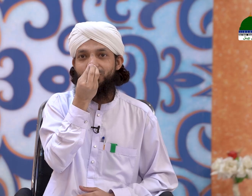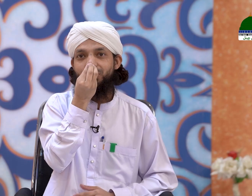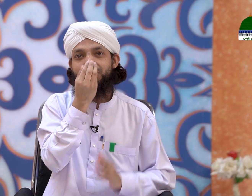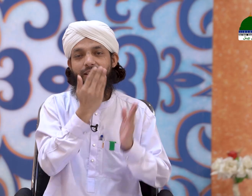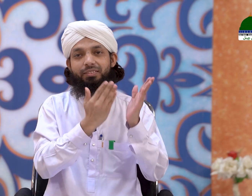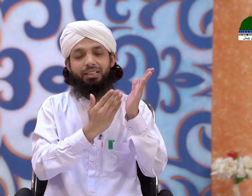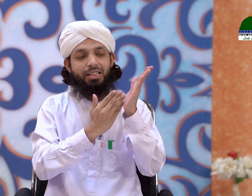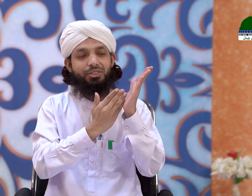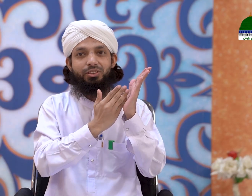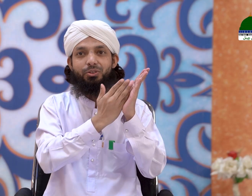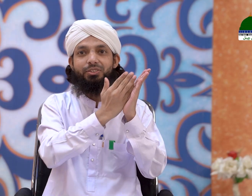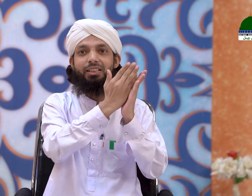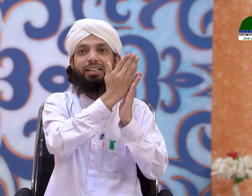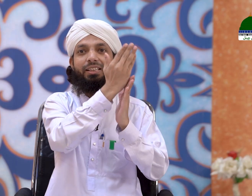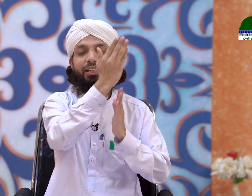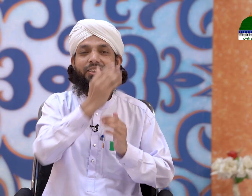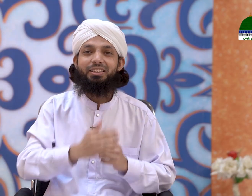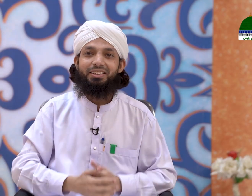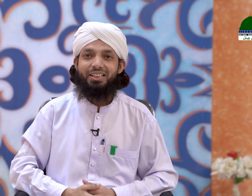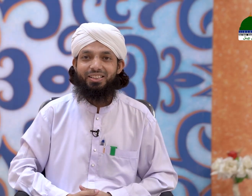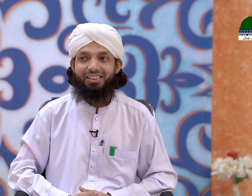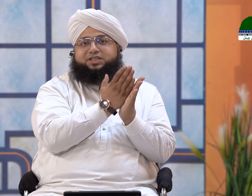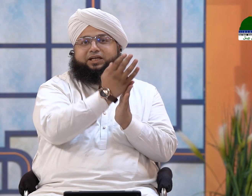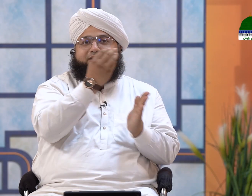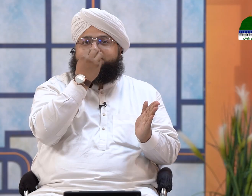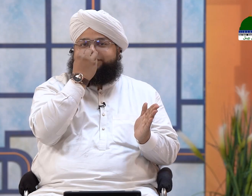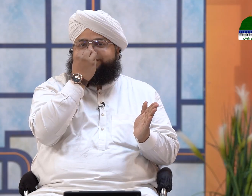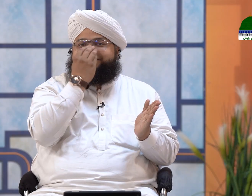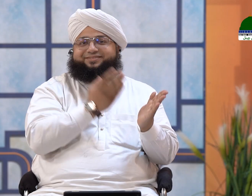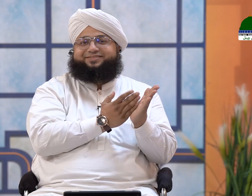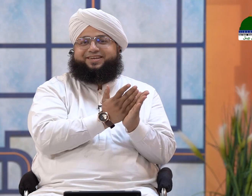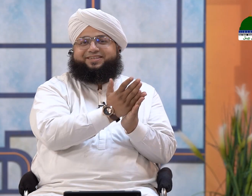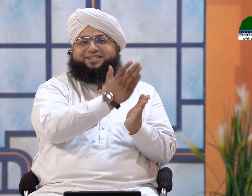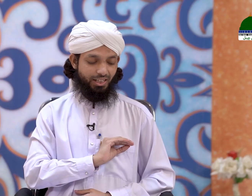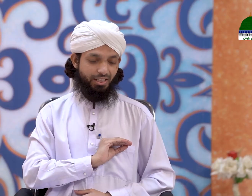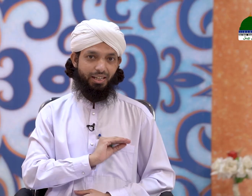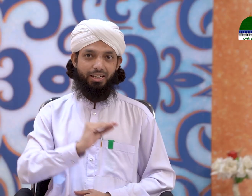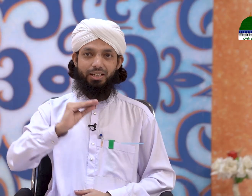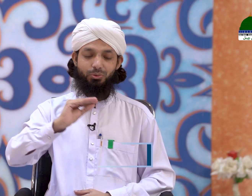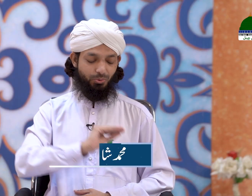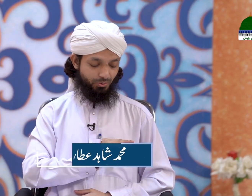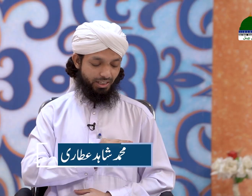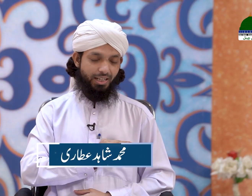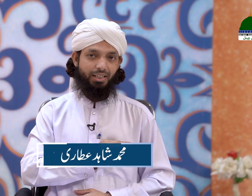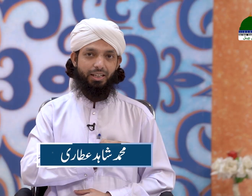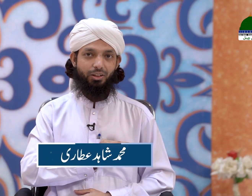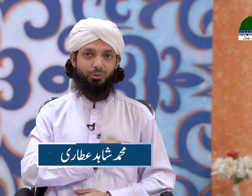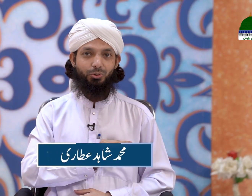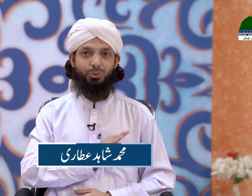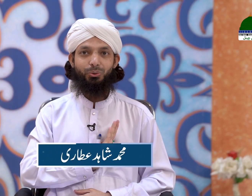اس طرح کر کے اس کو اس طرح لے کے جائیں گے، یہ جنت کا اشارہ ہے۔ جنت۔ اور عمل کا اشارہ یہ ہے کہ اس کو یہاں رکھیں گے اور اس کو کھول دیں